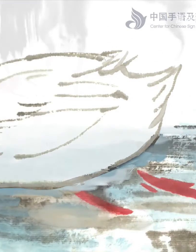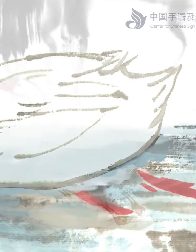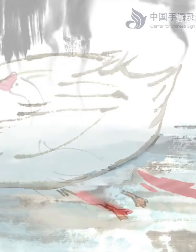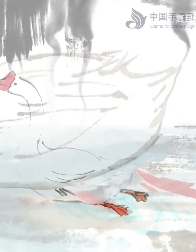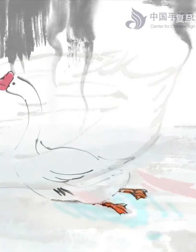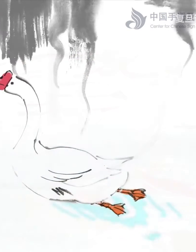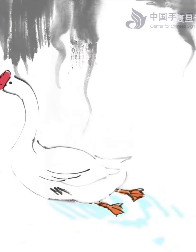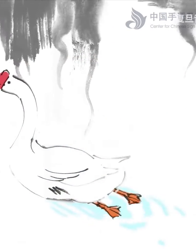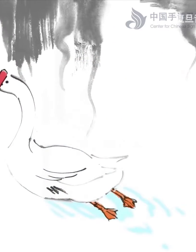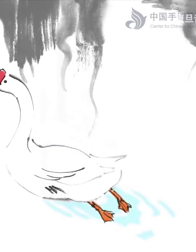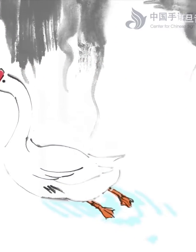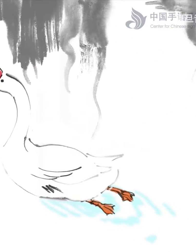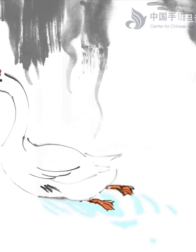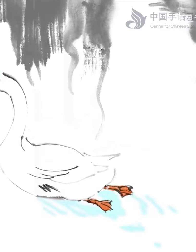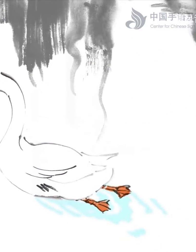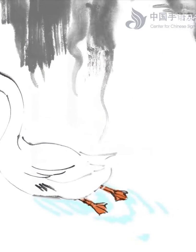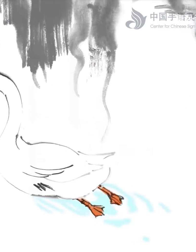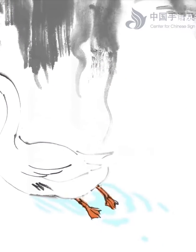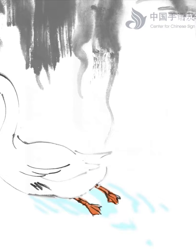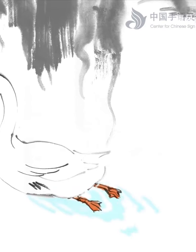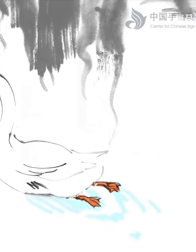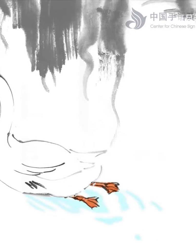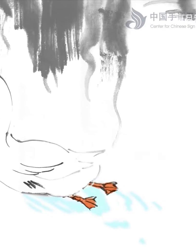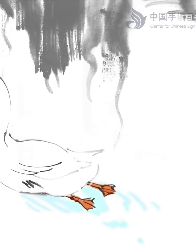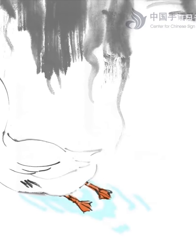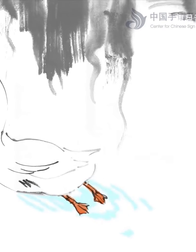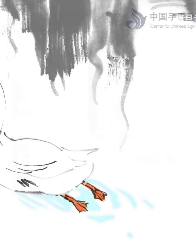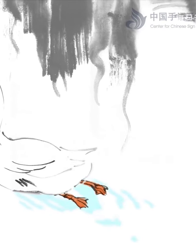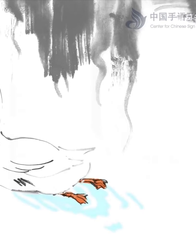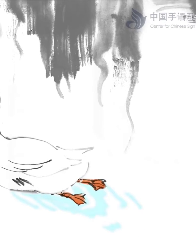红掌拨清波。